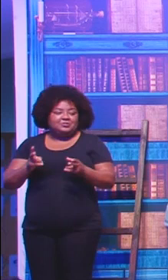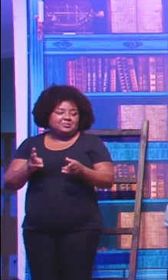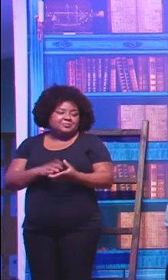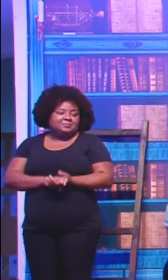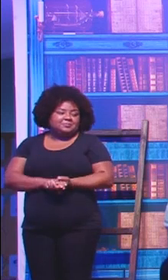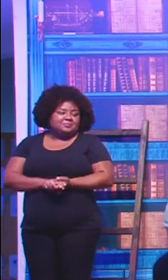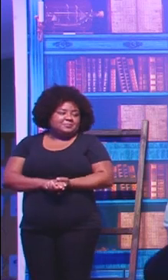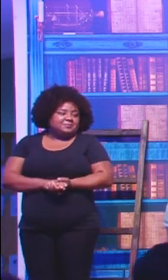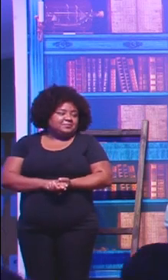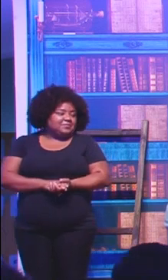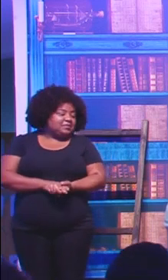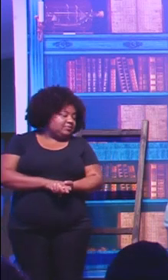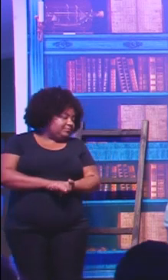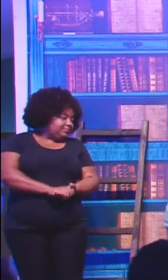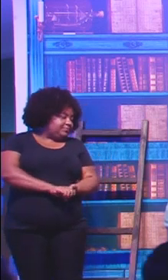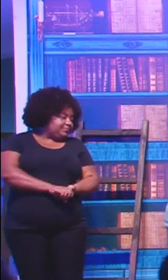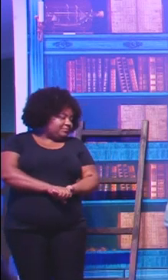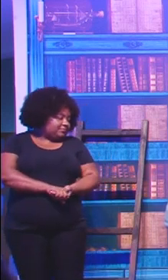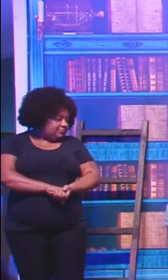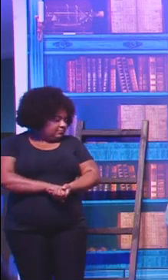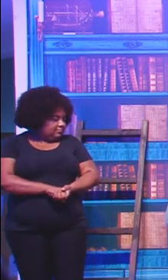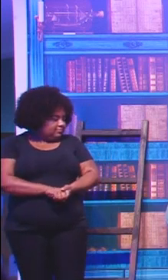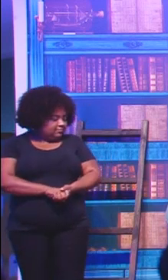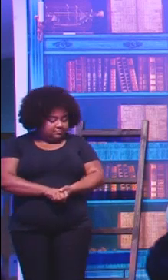Obrigado, Itamar.